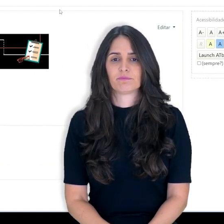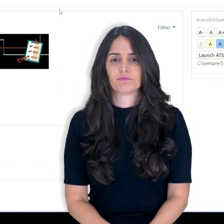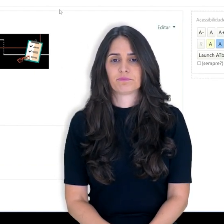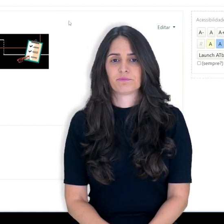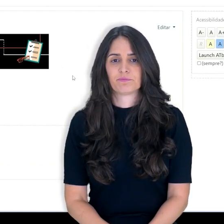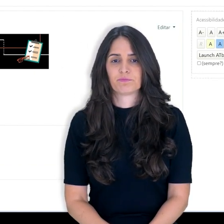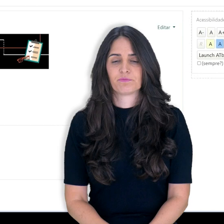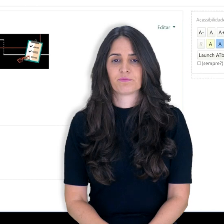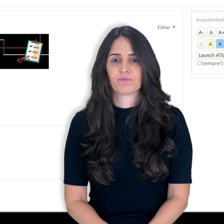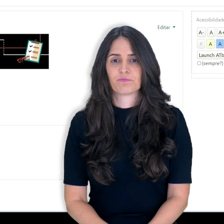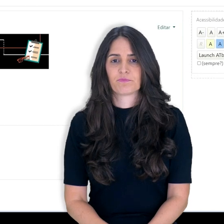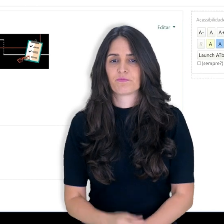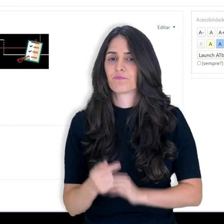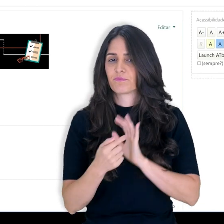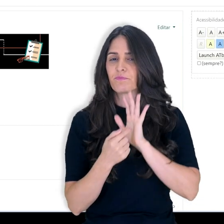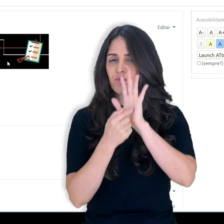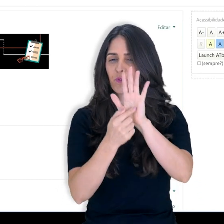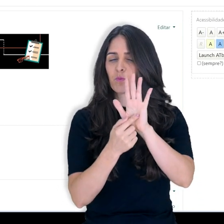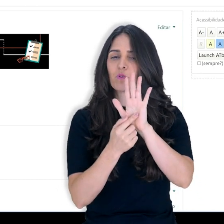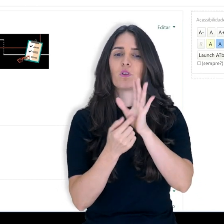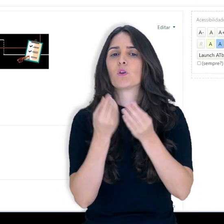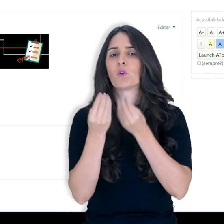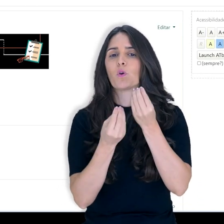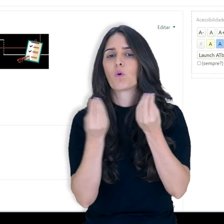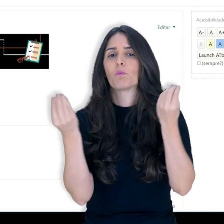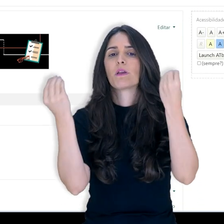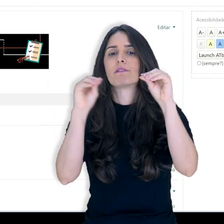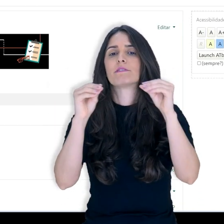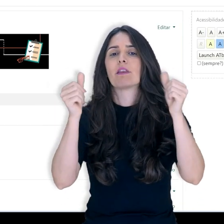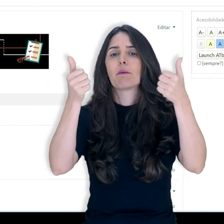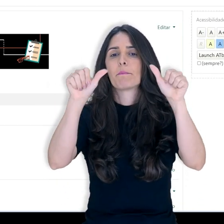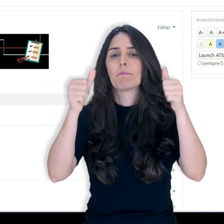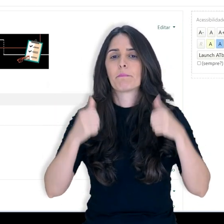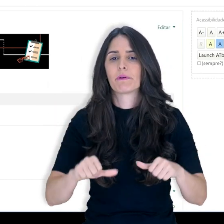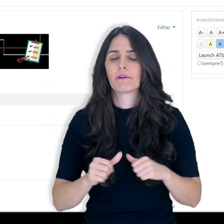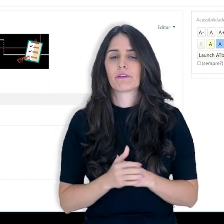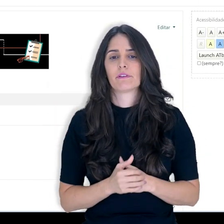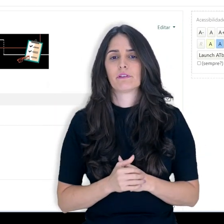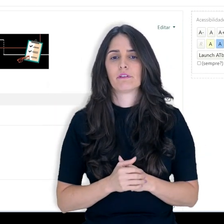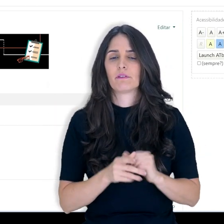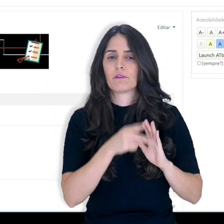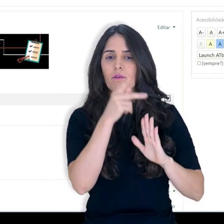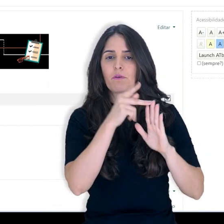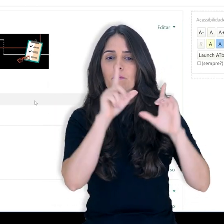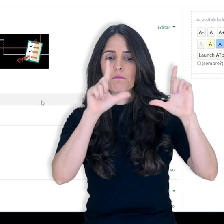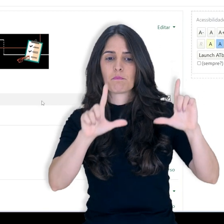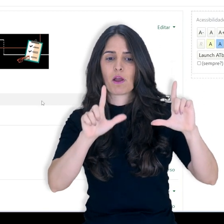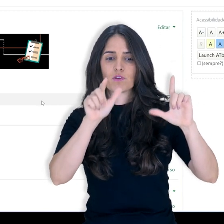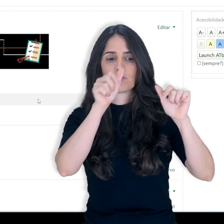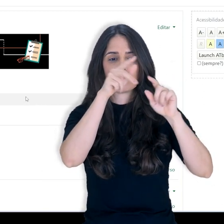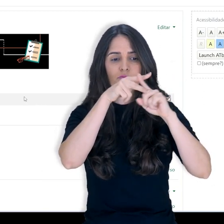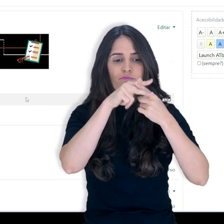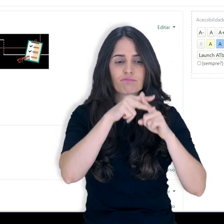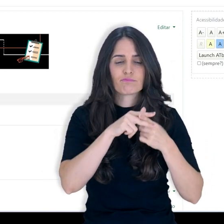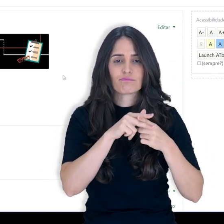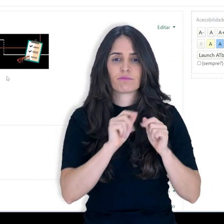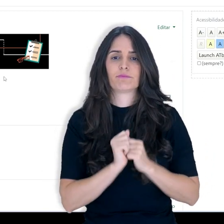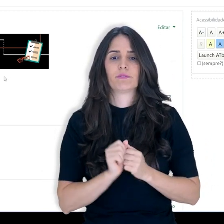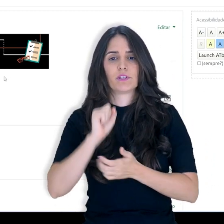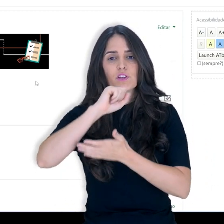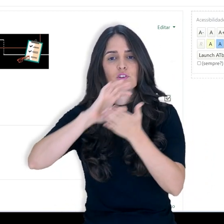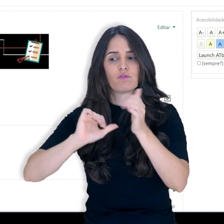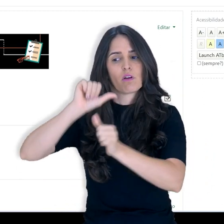e algumas opções que eu tenho são por exemplo inserir um banner editar uma página editar uma atividade